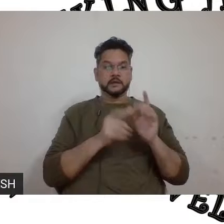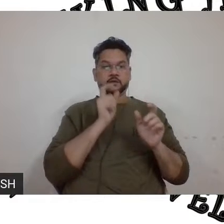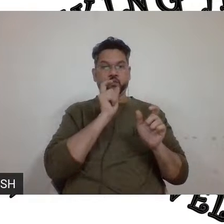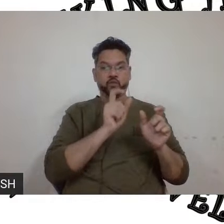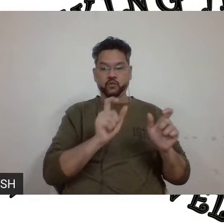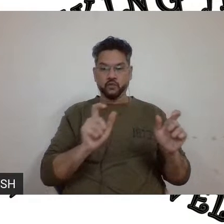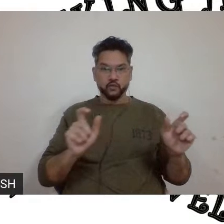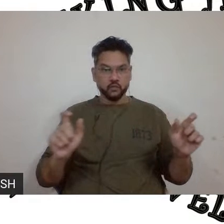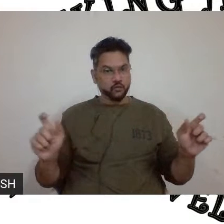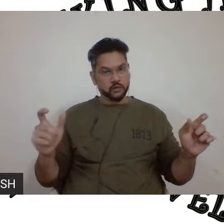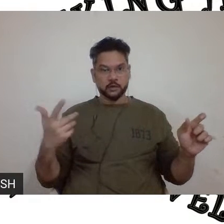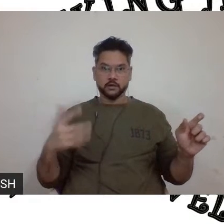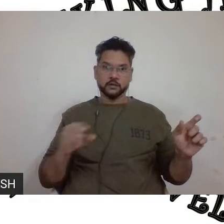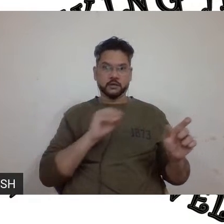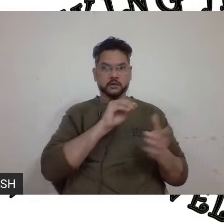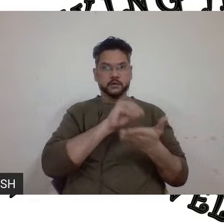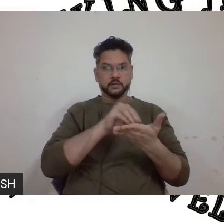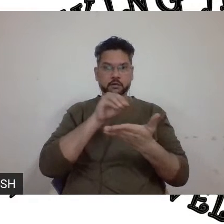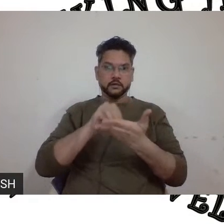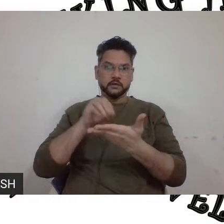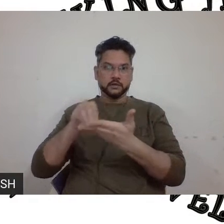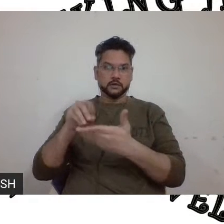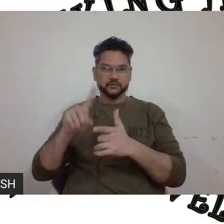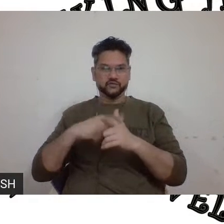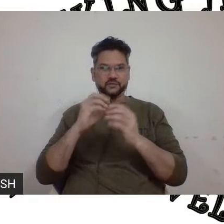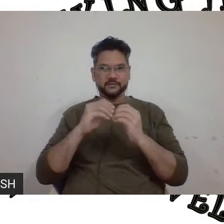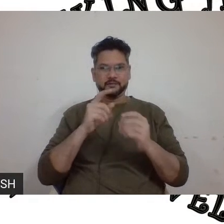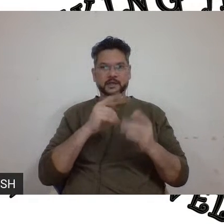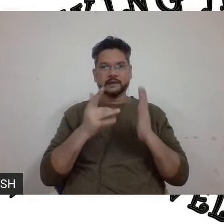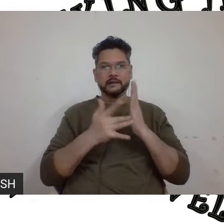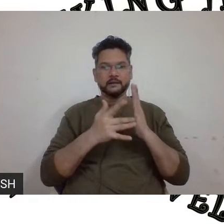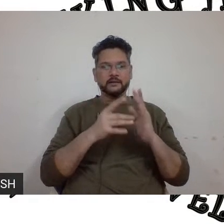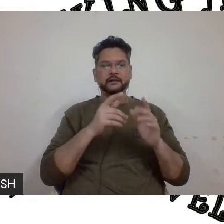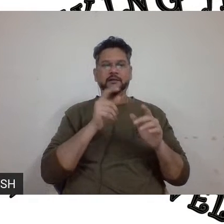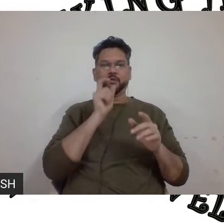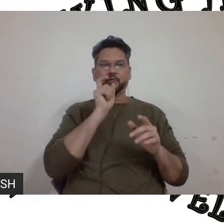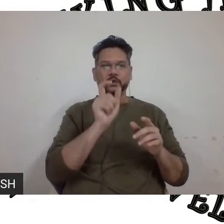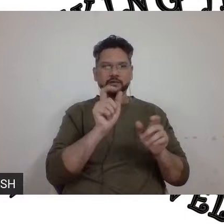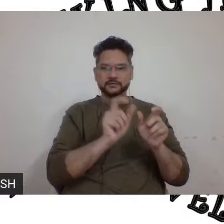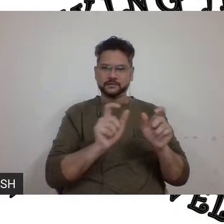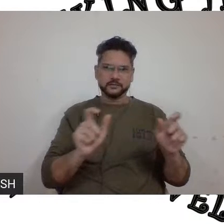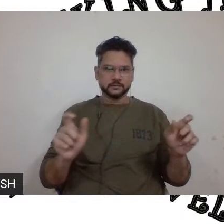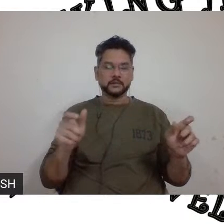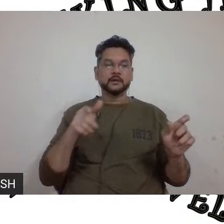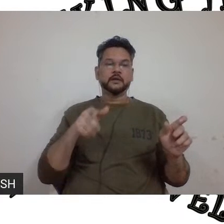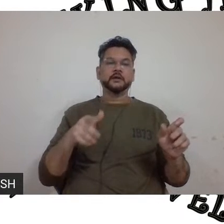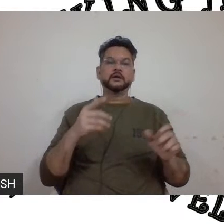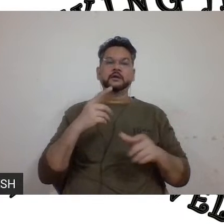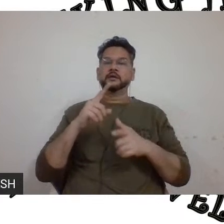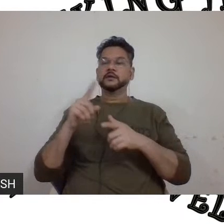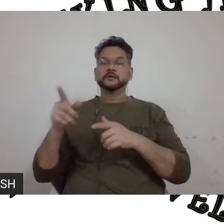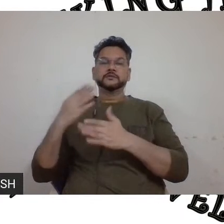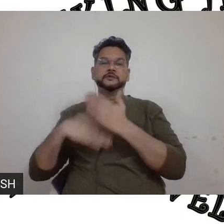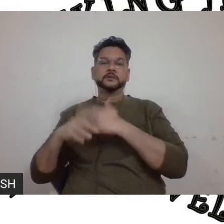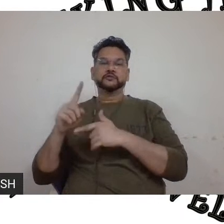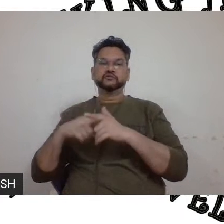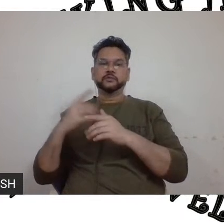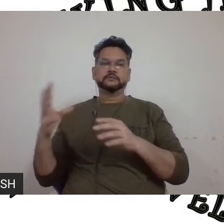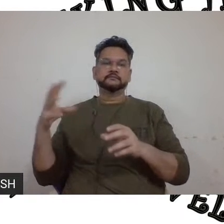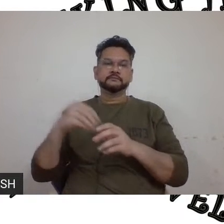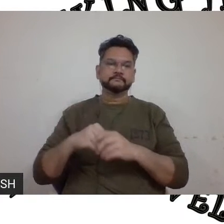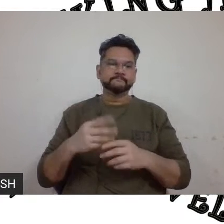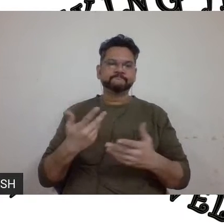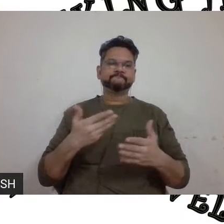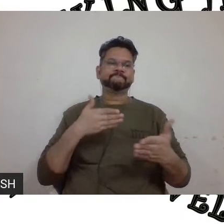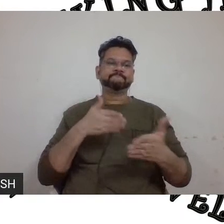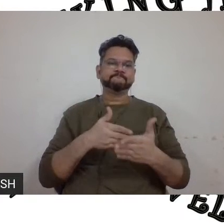है। इसीलिए ये बहुत जरूरी है कि गवर्नमेंट सेक्टर्स, वॉलेंटियर्स और जो हमारी कमिश्नर्स हैं